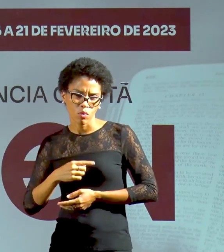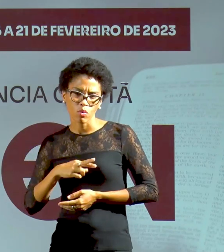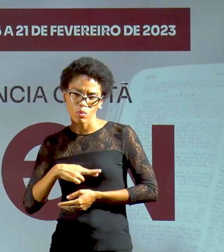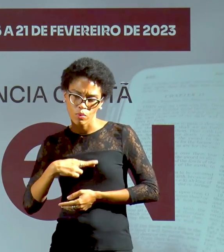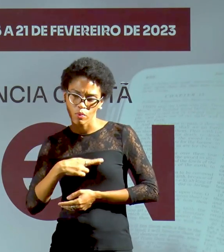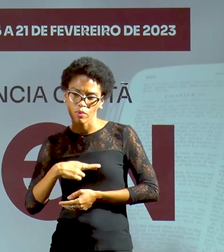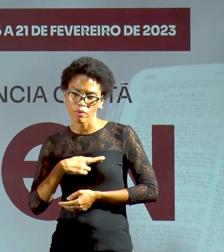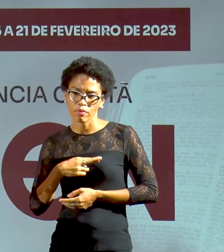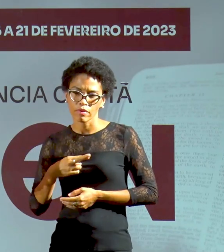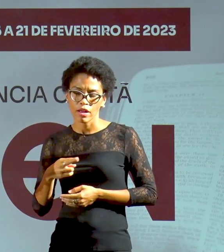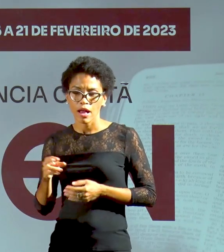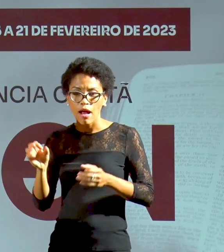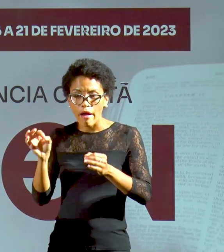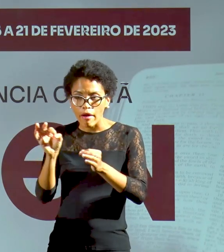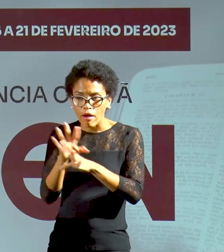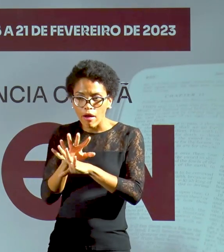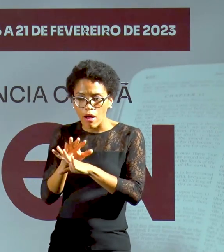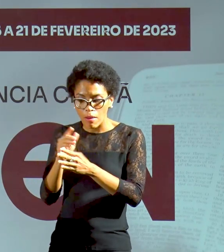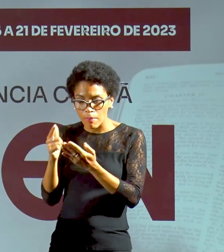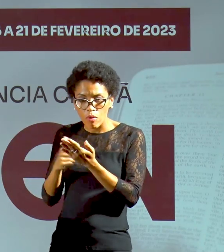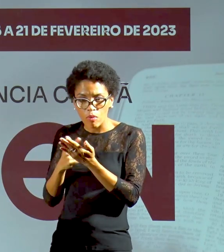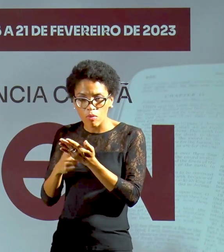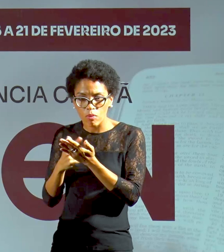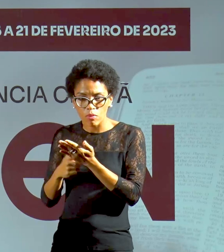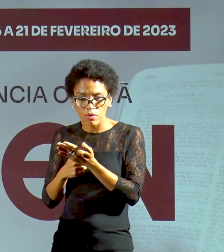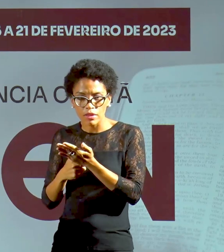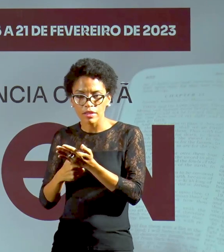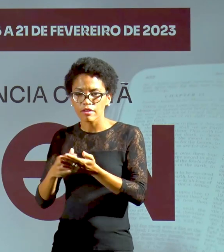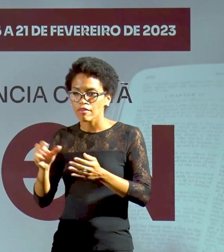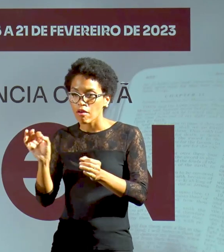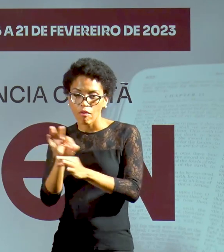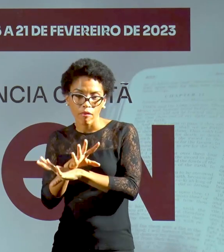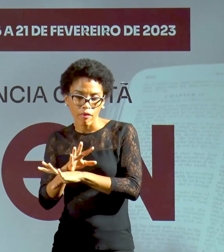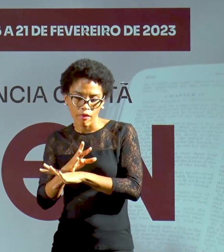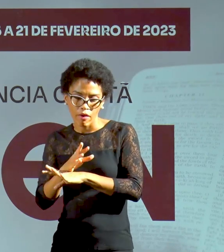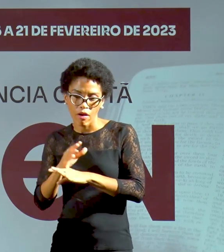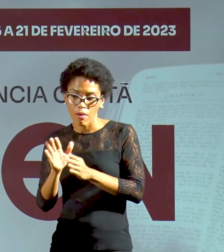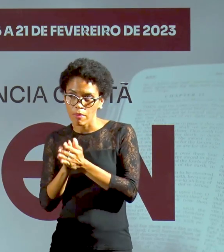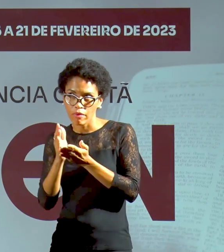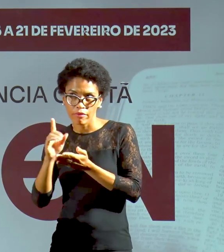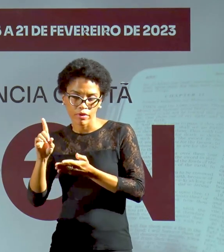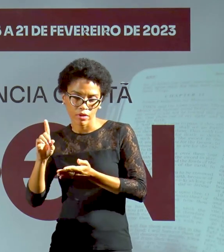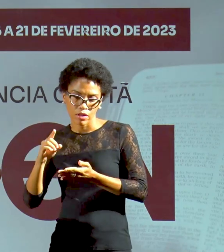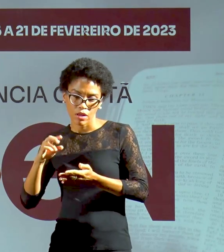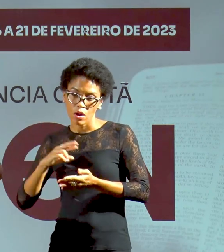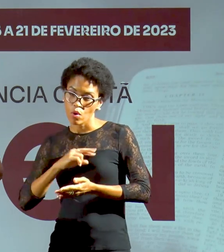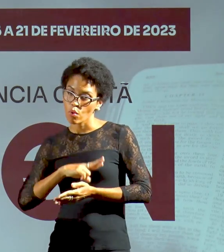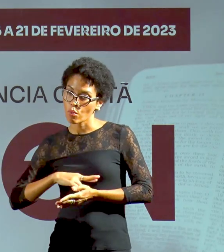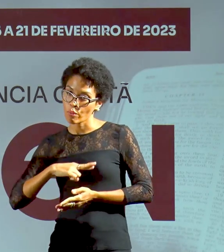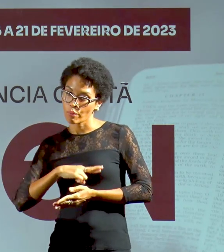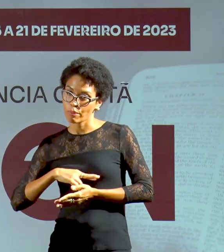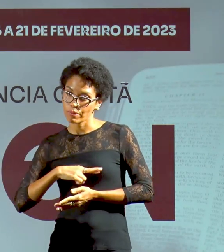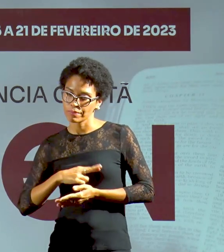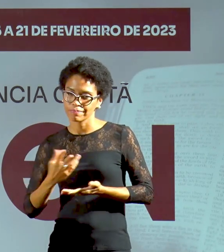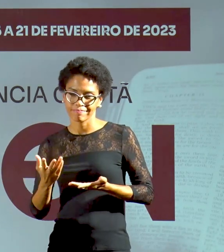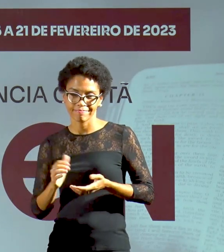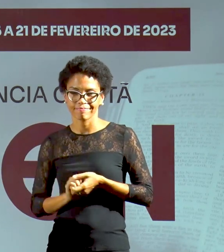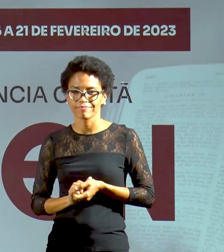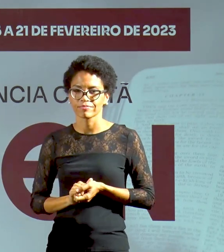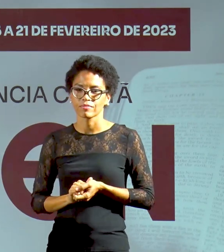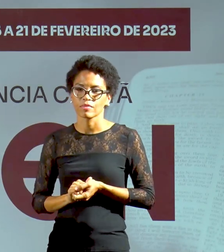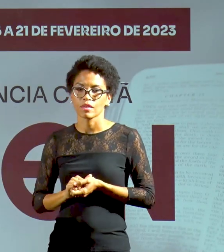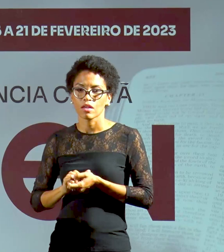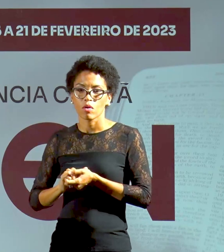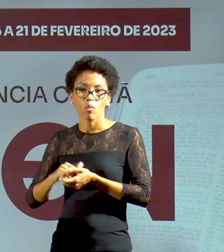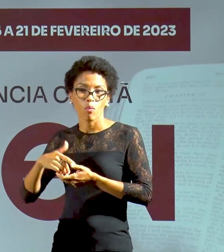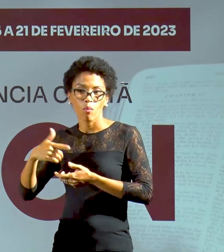entendido a mensagem do livro de Rute 45 devocionais para você fazer e esse livro nós estamos